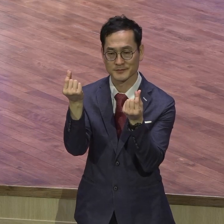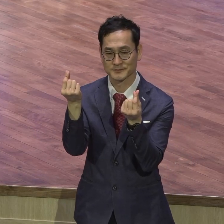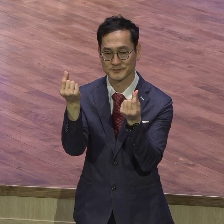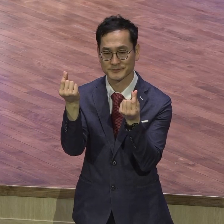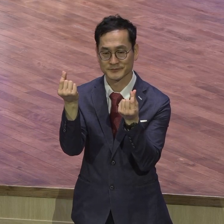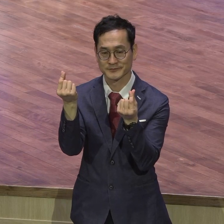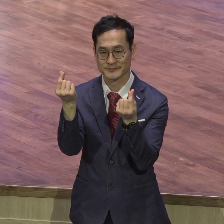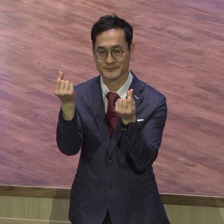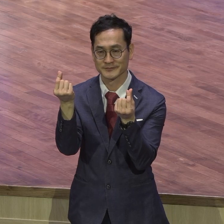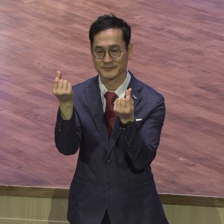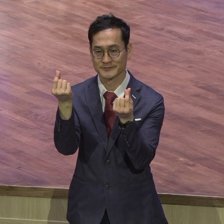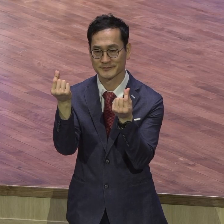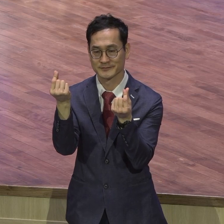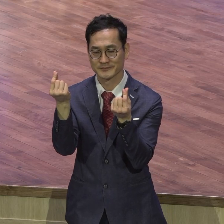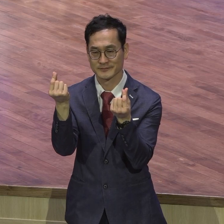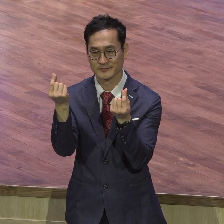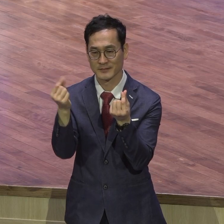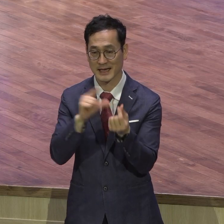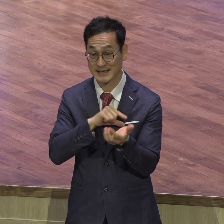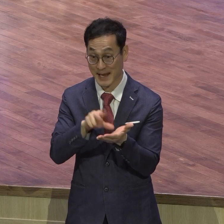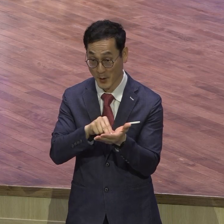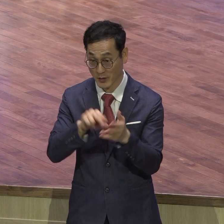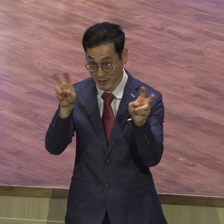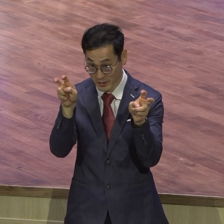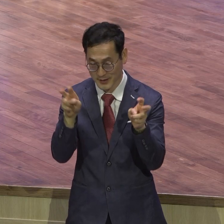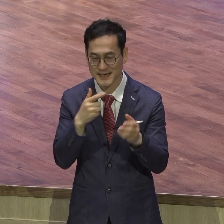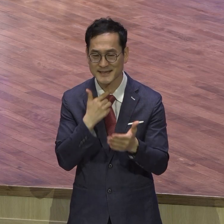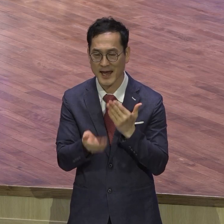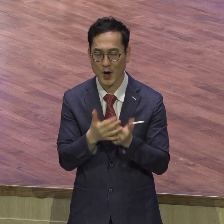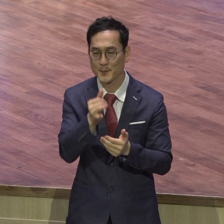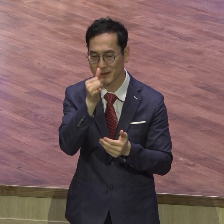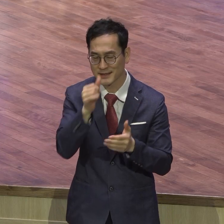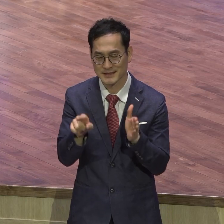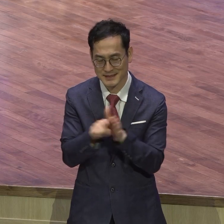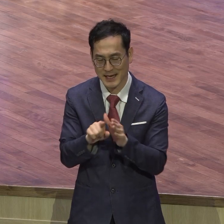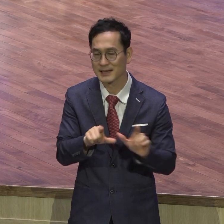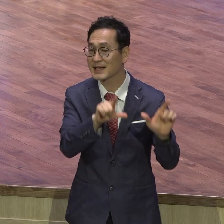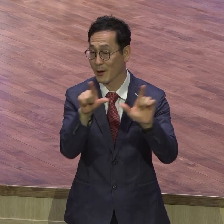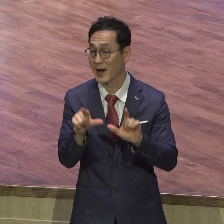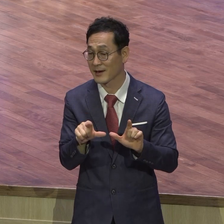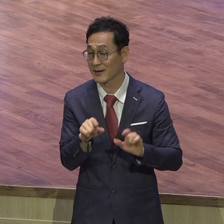오늘 제목이 체험있는 신앙생활입니다